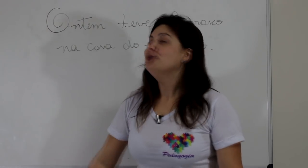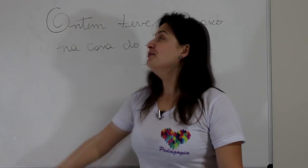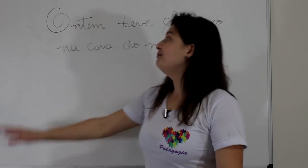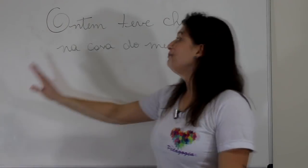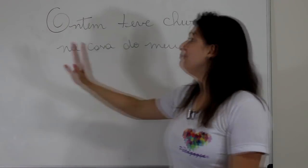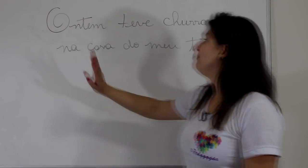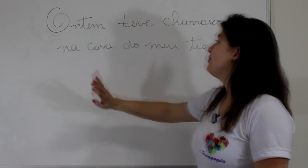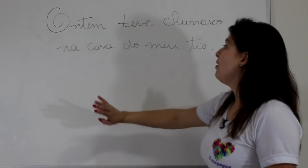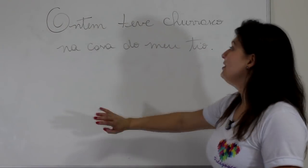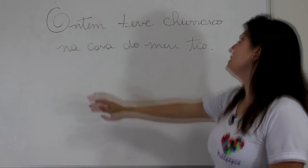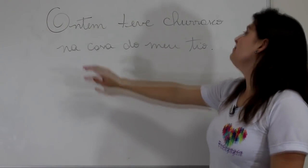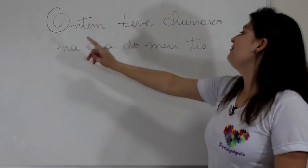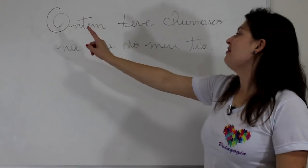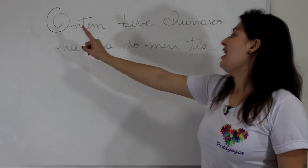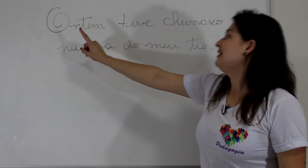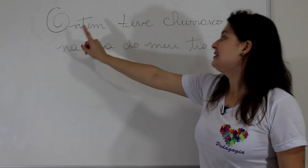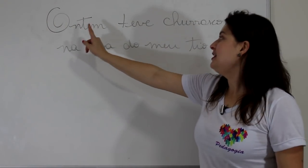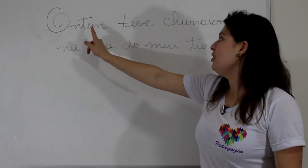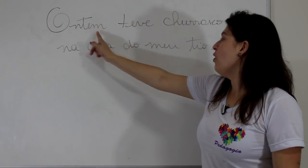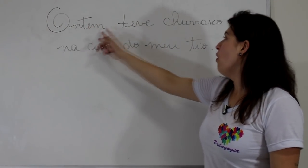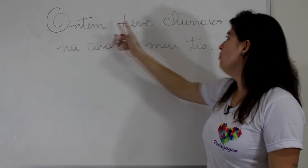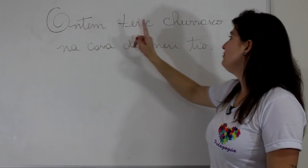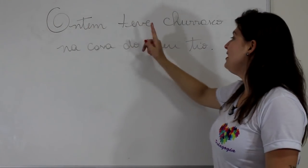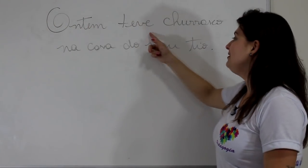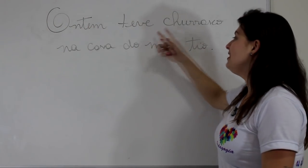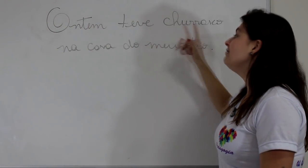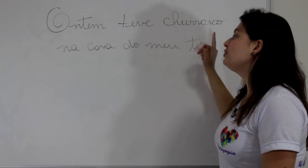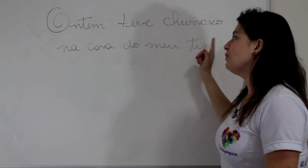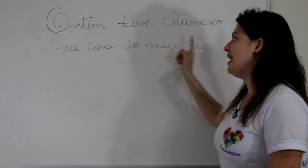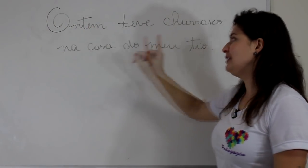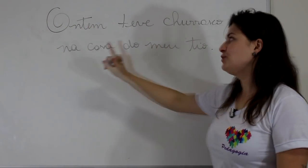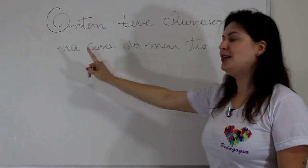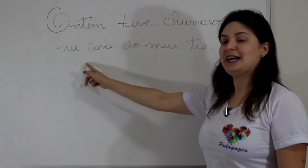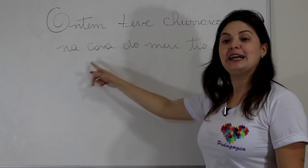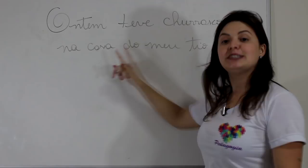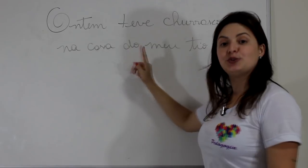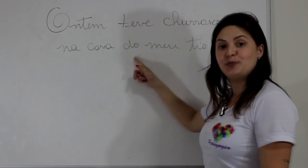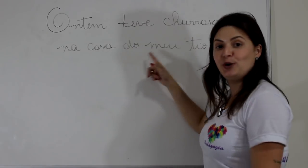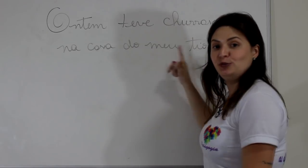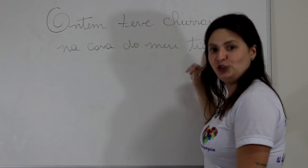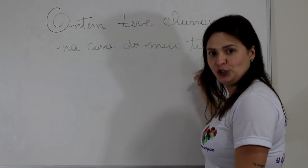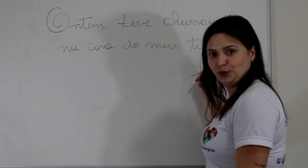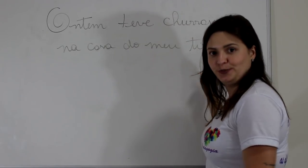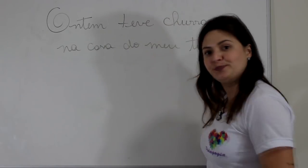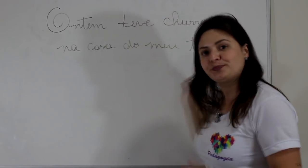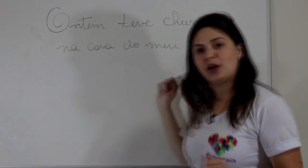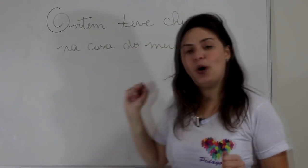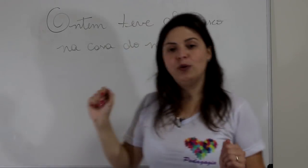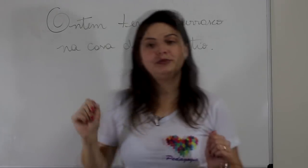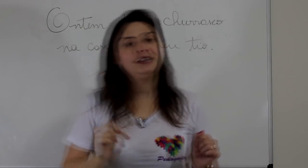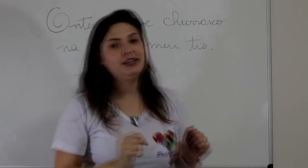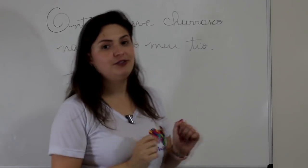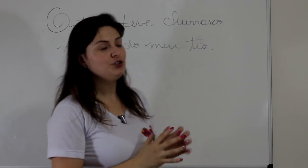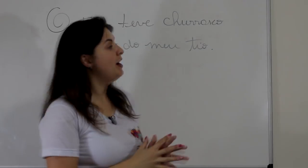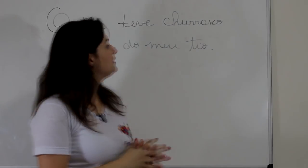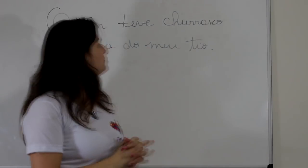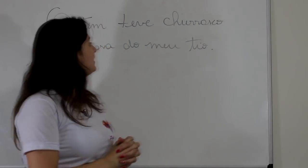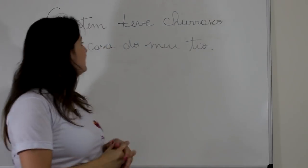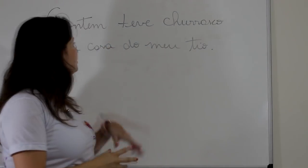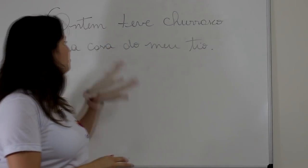Voltando, próxima frase. Ontem teve churrasco na casa do meu tio. Ontem teve churrasco na casa do meu